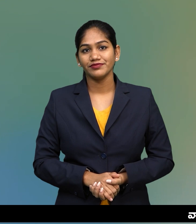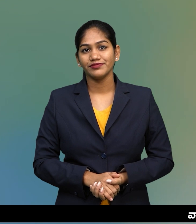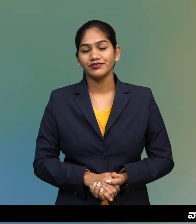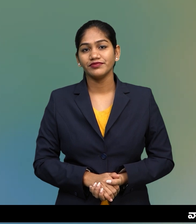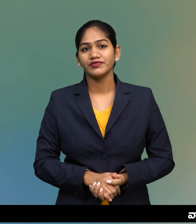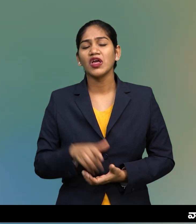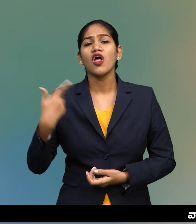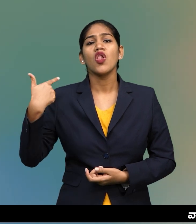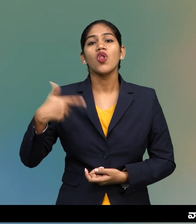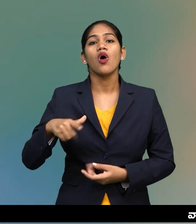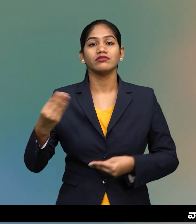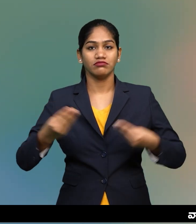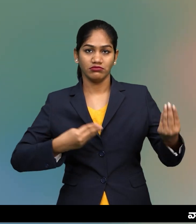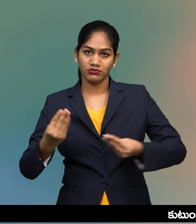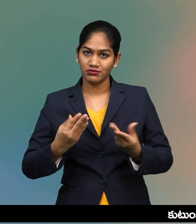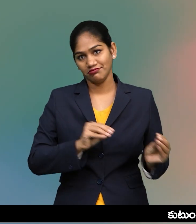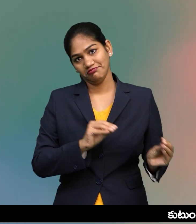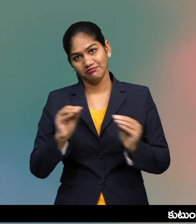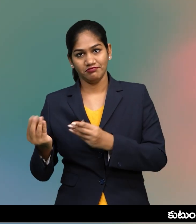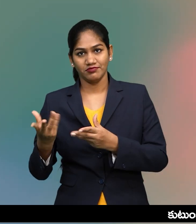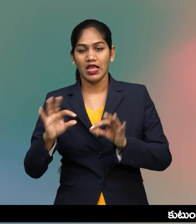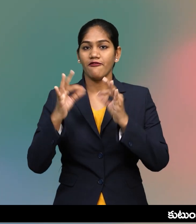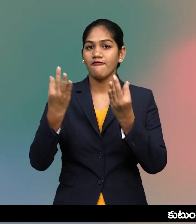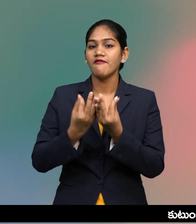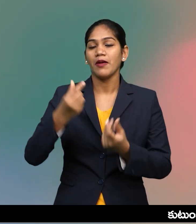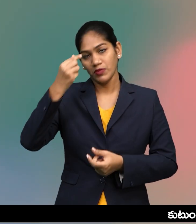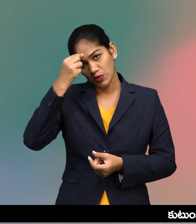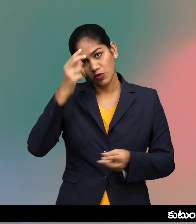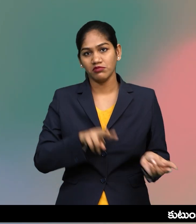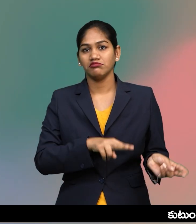వ్యాపారంలో నష్టాలు, కుటుంబ సభ్యులు మొదలైనవి.